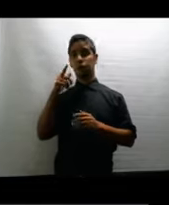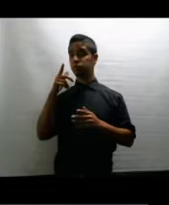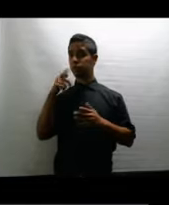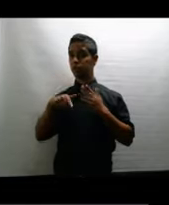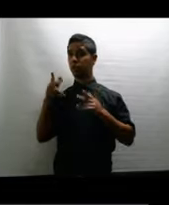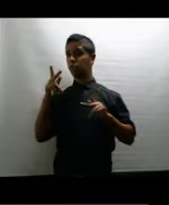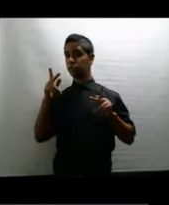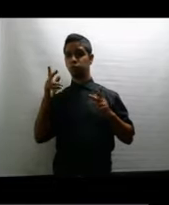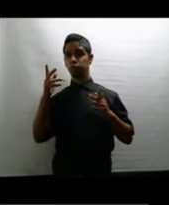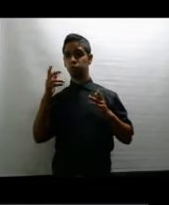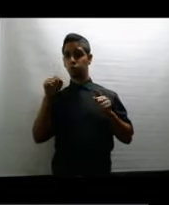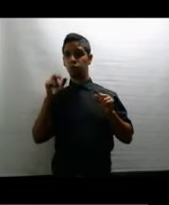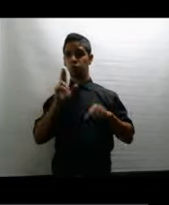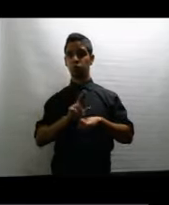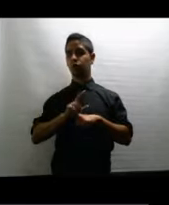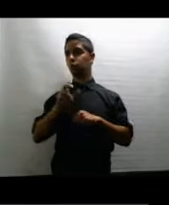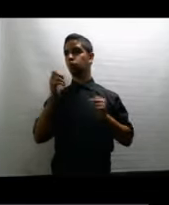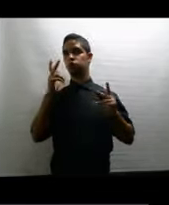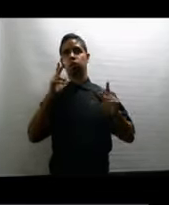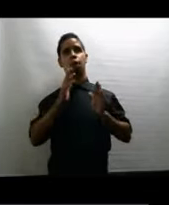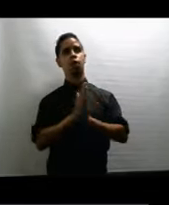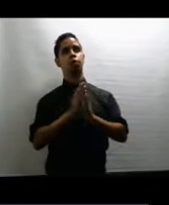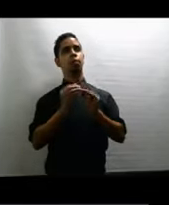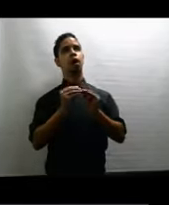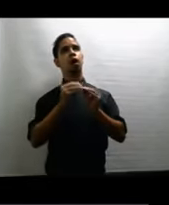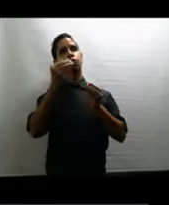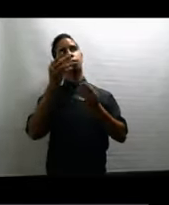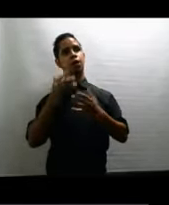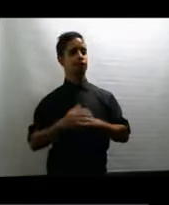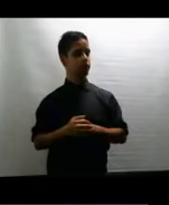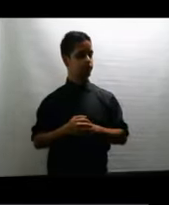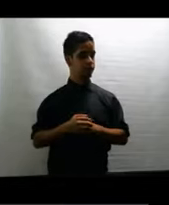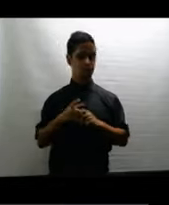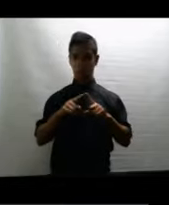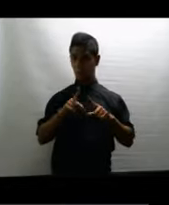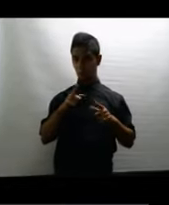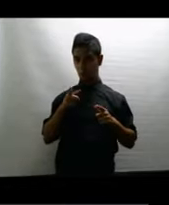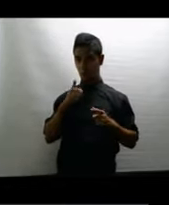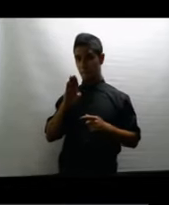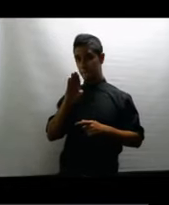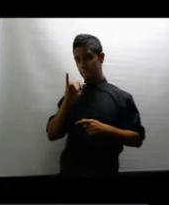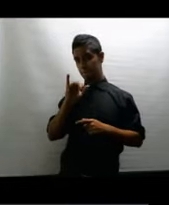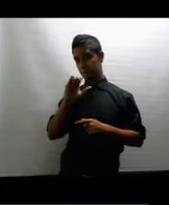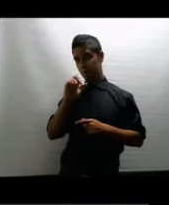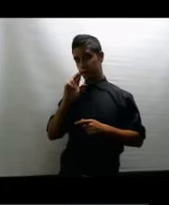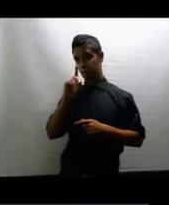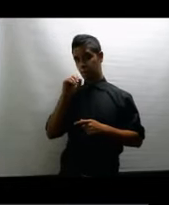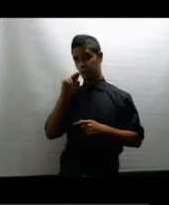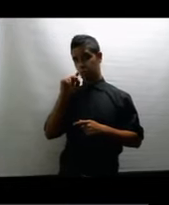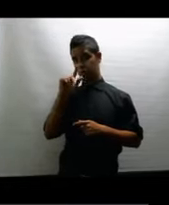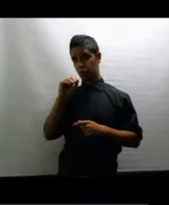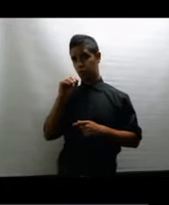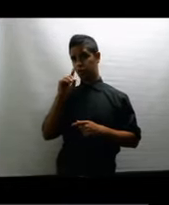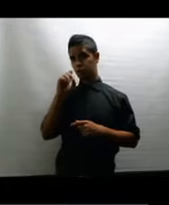redes sociales que por favor. Y parece que son muchos, imagínate tú. Pero yo te dije lo